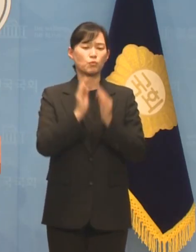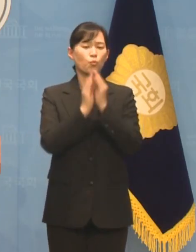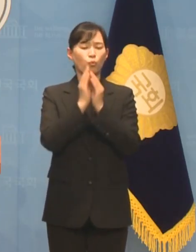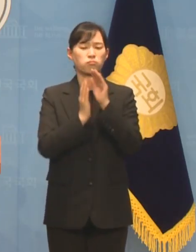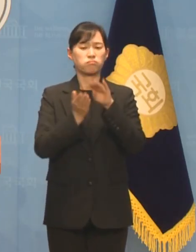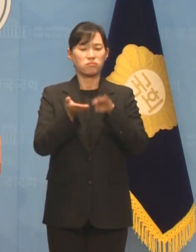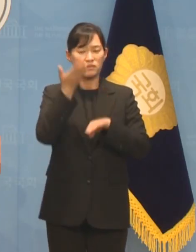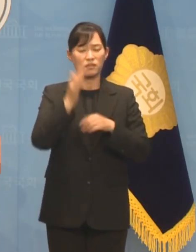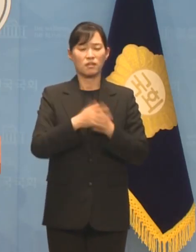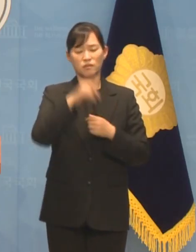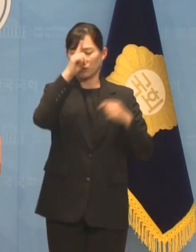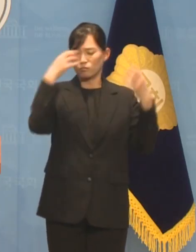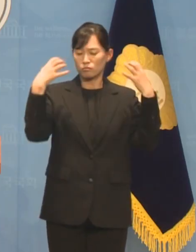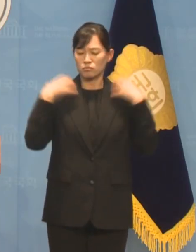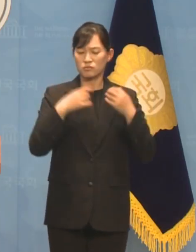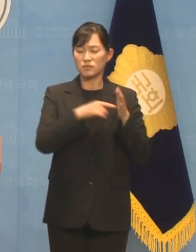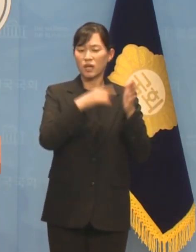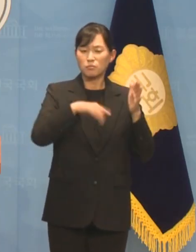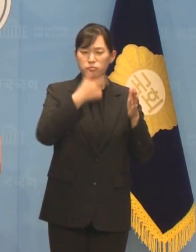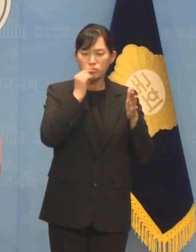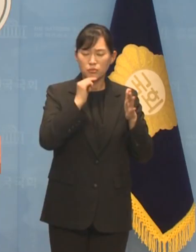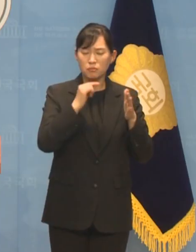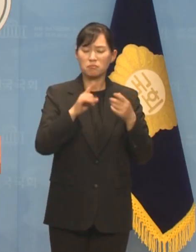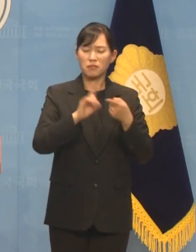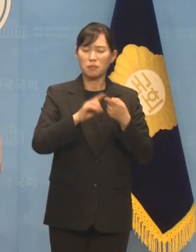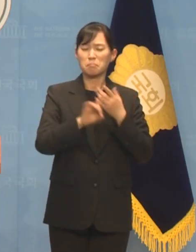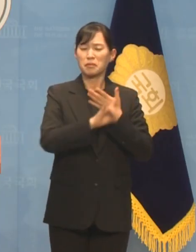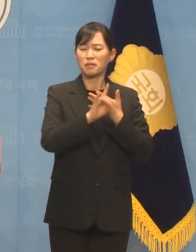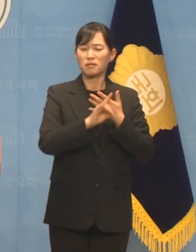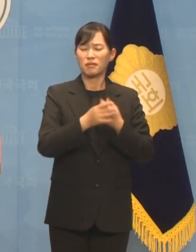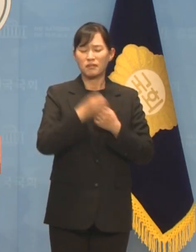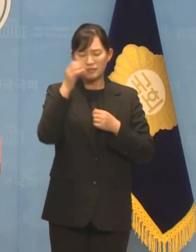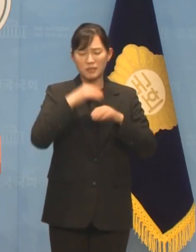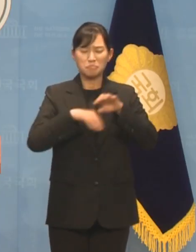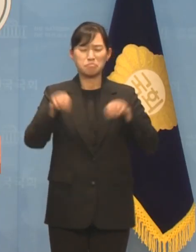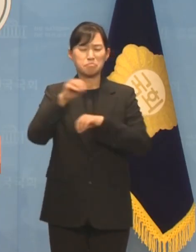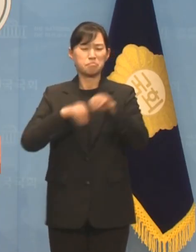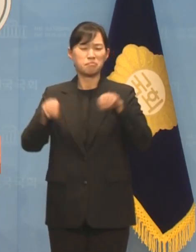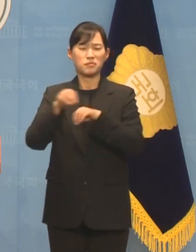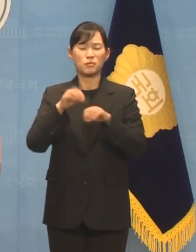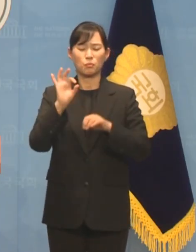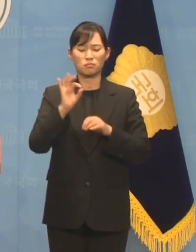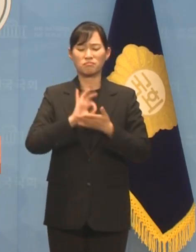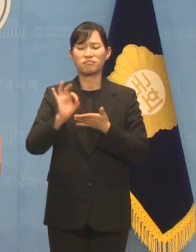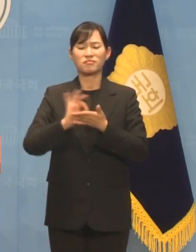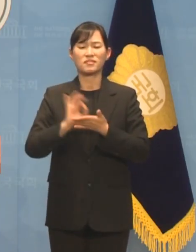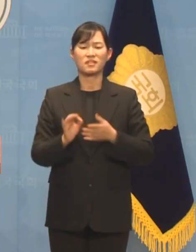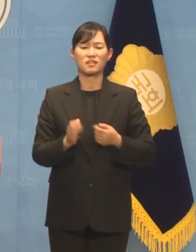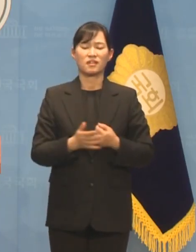또한 정부는 세수 부족을 핑계로 하면서 돌려막기를 했습니다. 국가재정법,